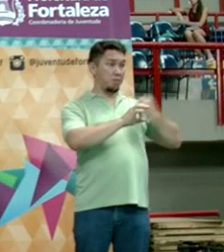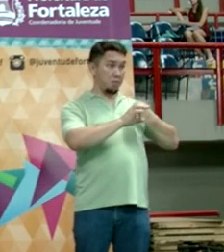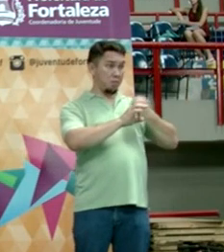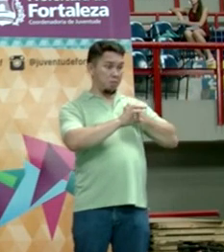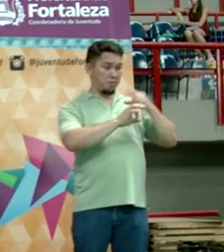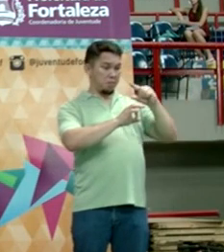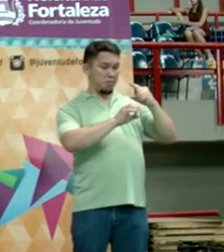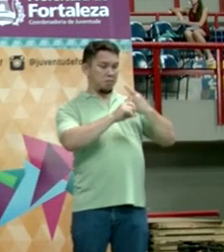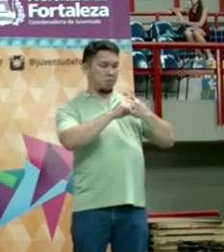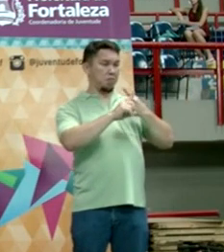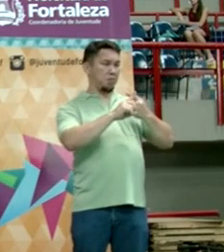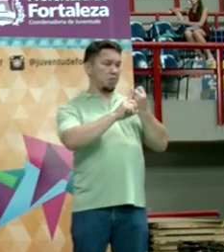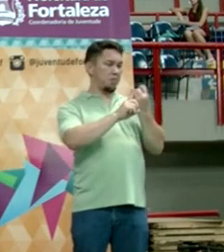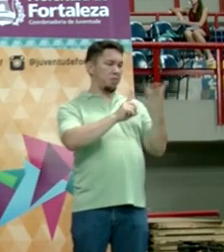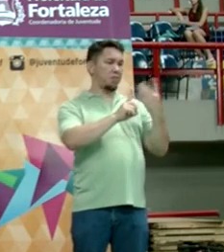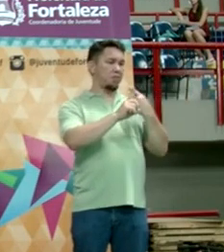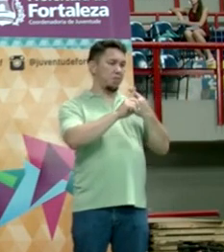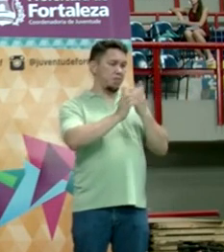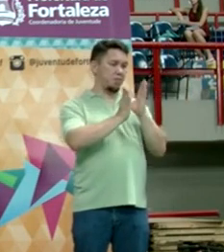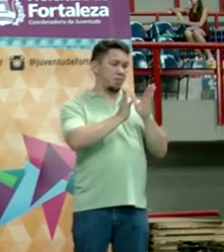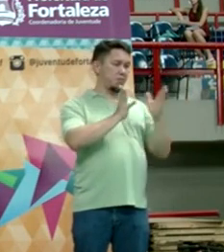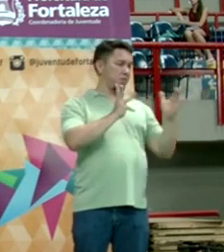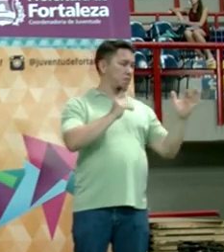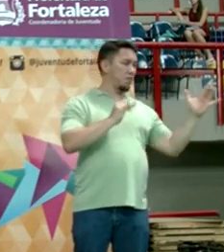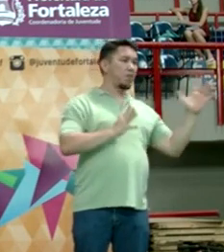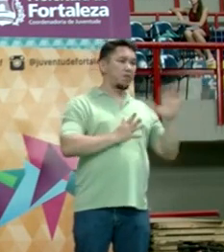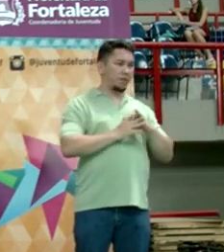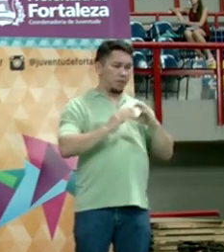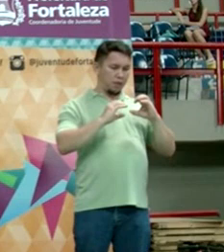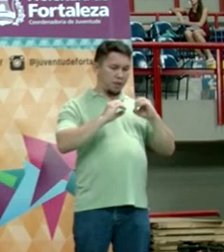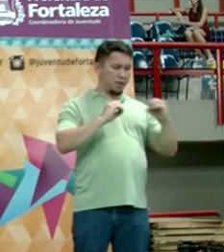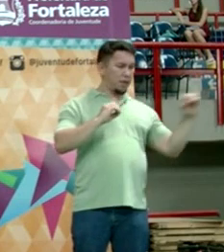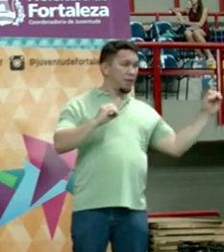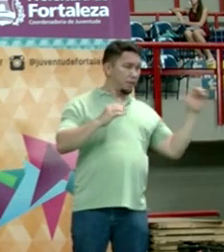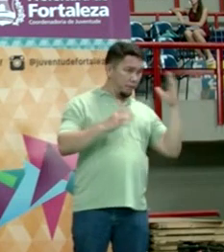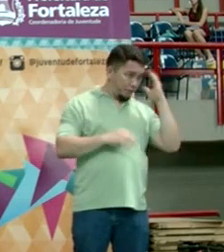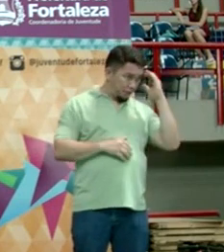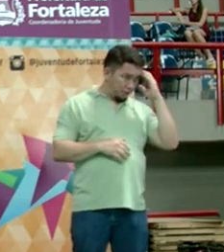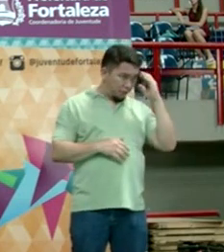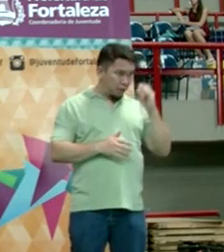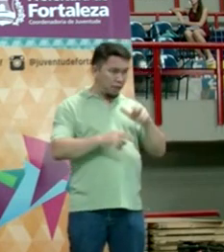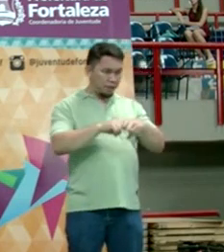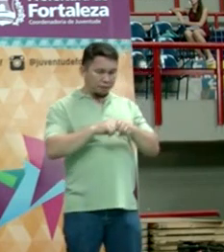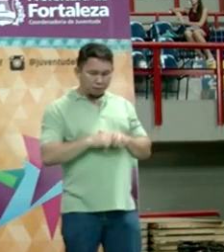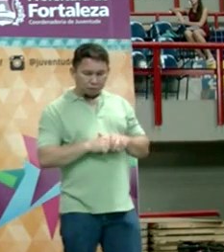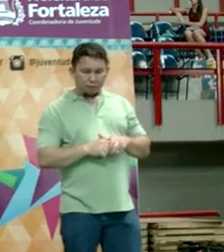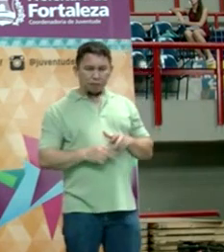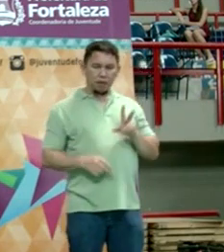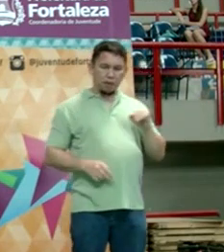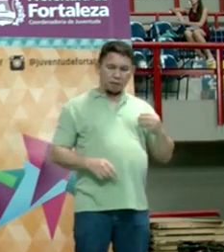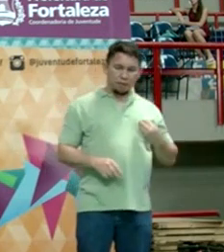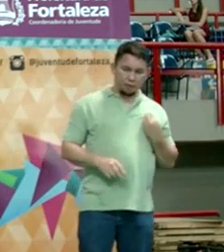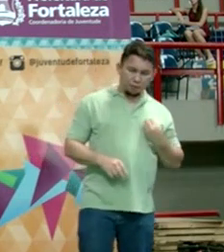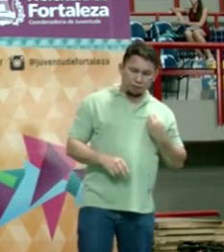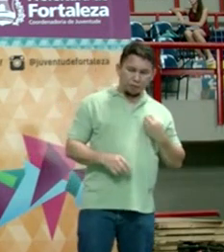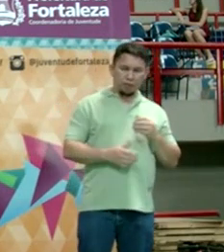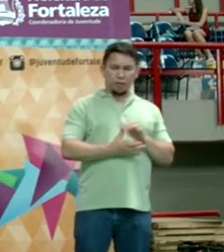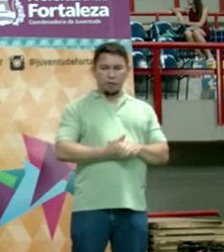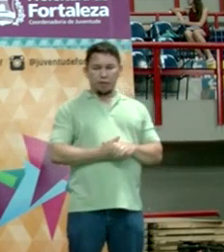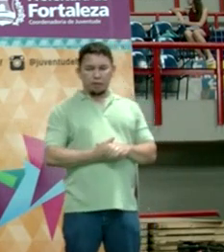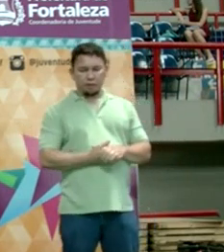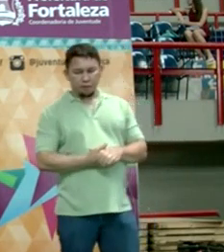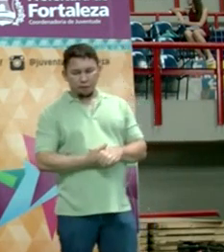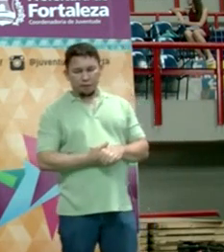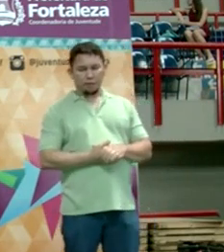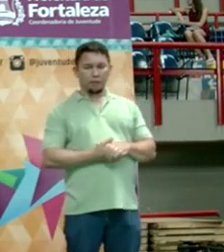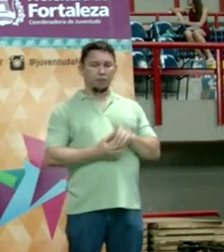número de casas que você vai ter. Bom, então, gente, você vai ter o quê? Você vai ter,